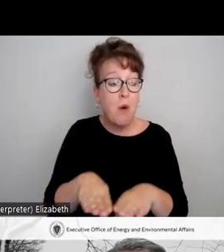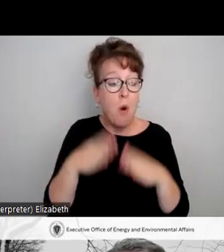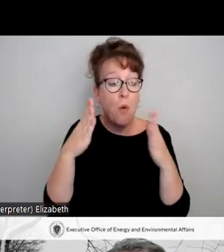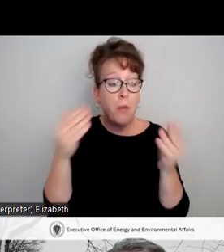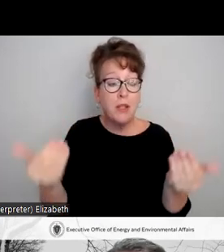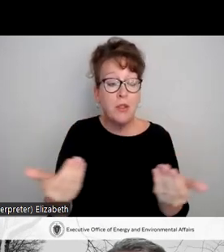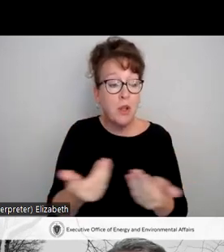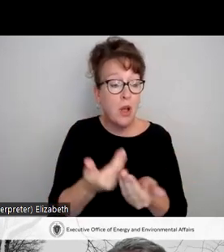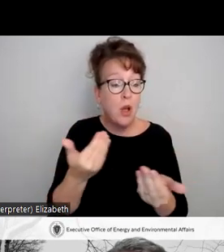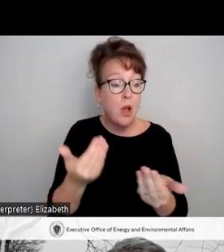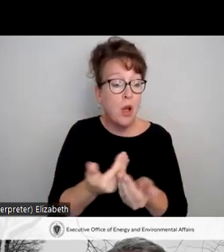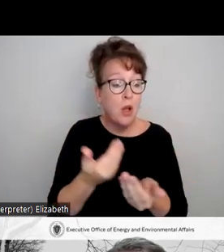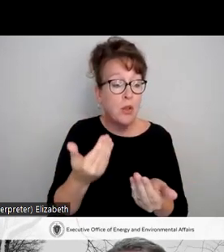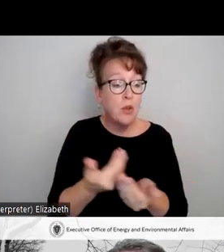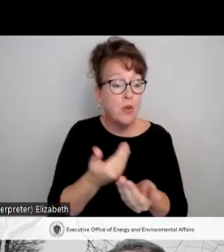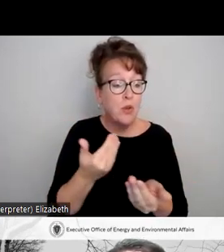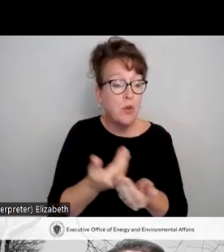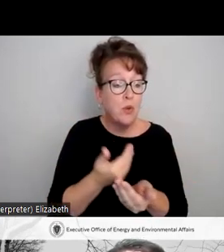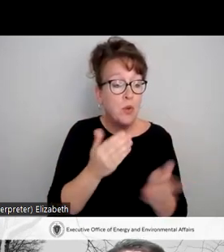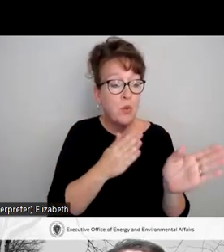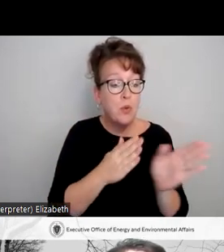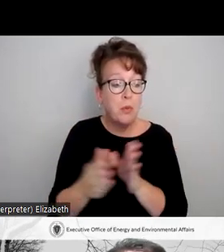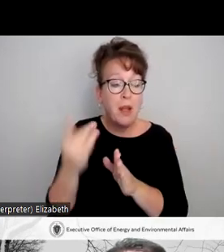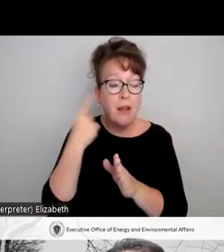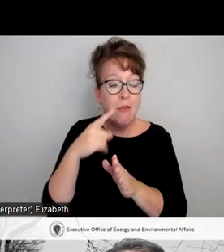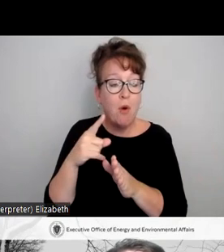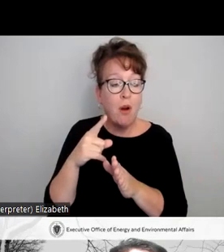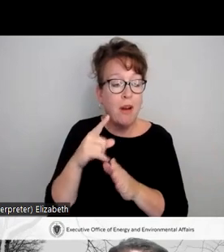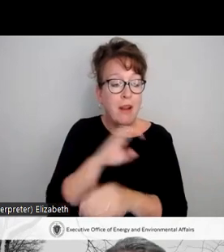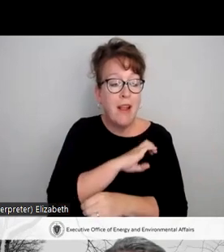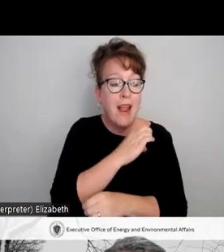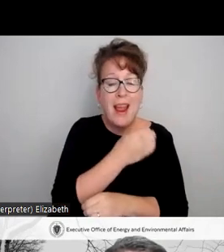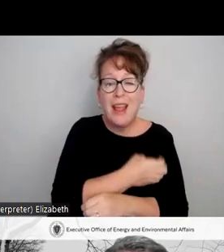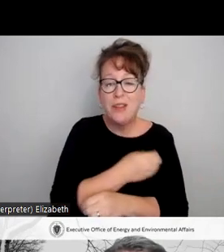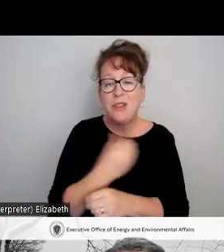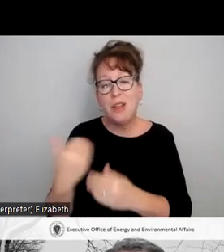la eh la accesibilidad no affordability